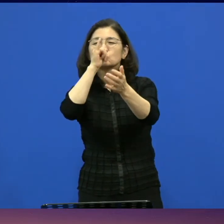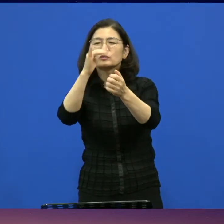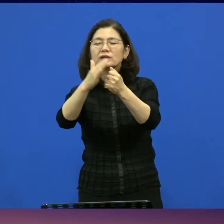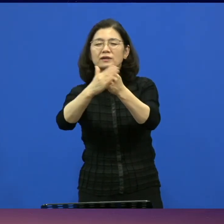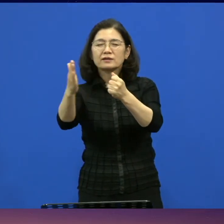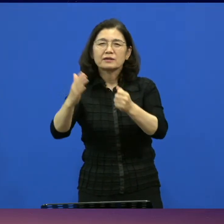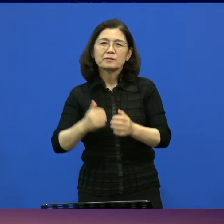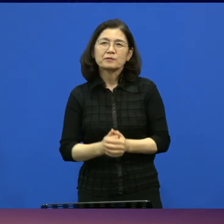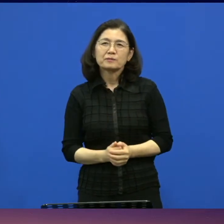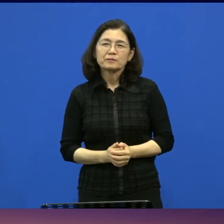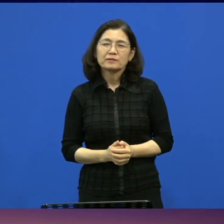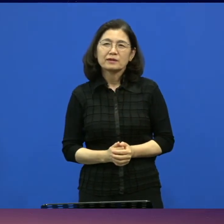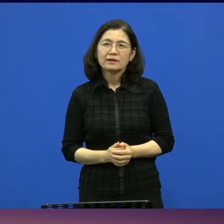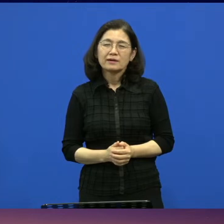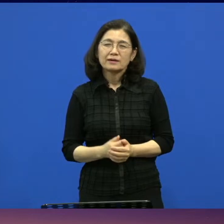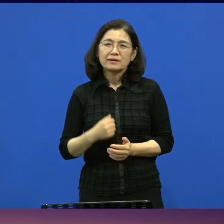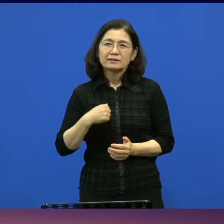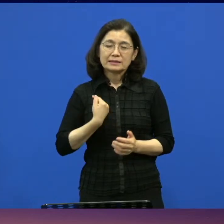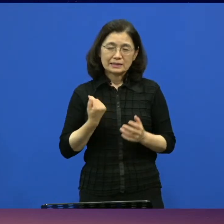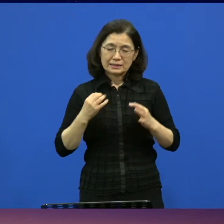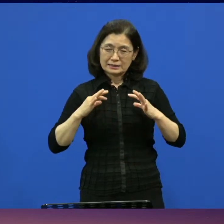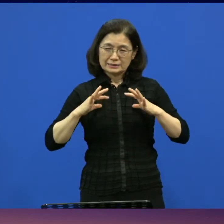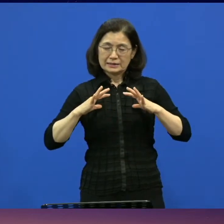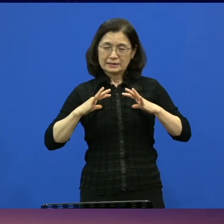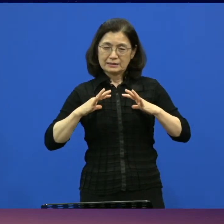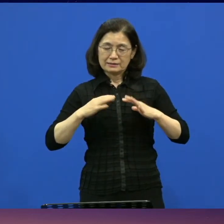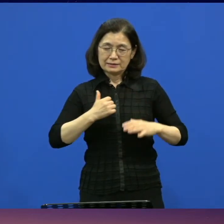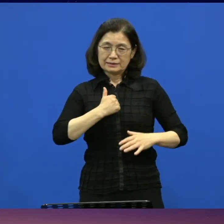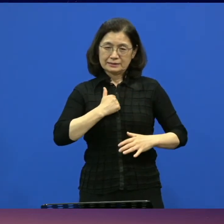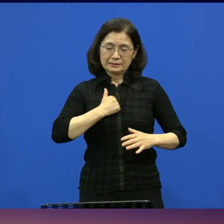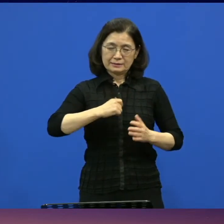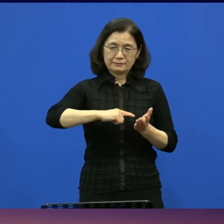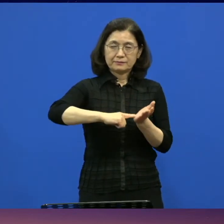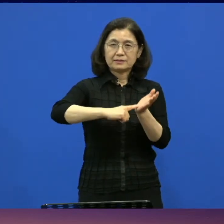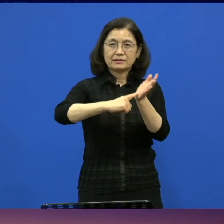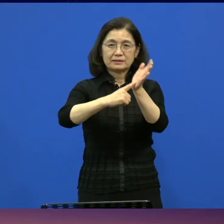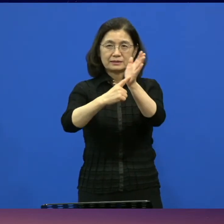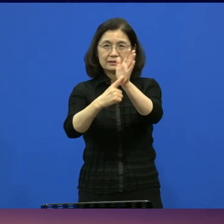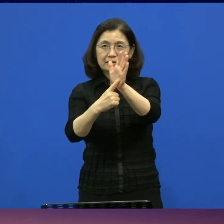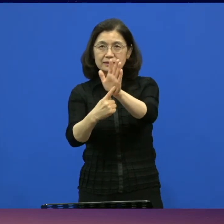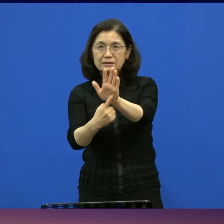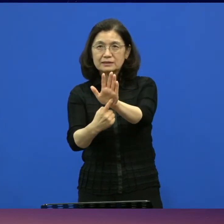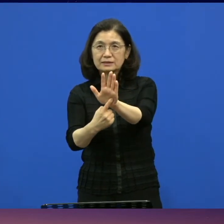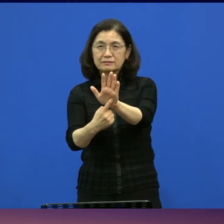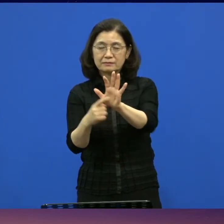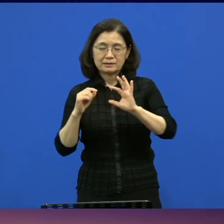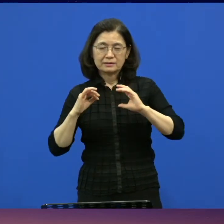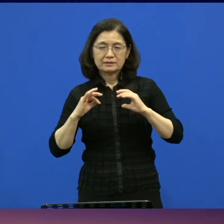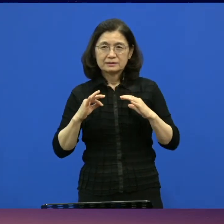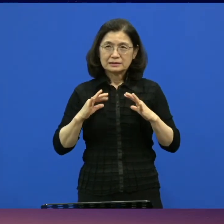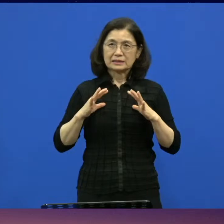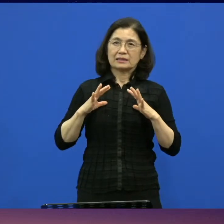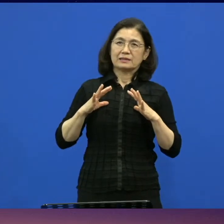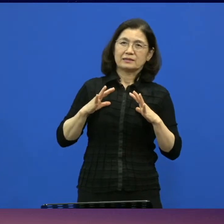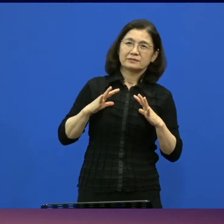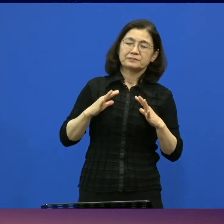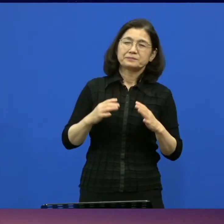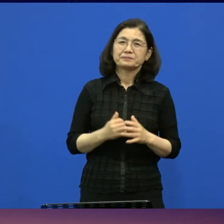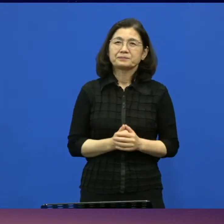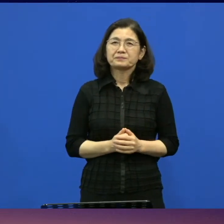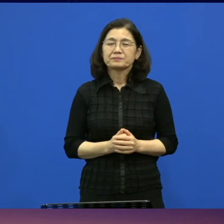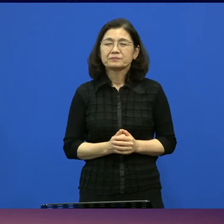자신의 존재감을 드러내려고 하는 거죠. 자기의 존재감을 입증하려고 하고, 자기의 존재감을 과시하려고 하고.